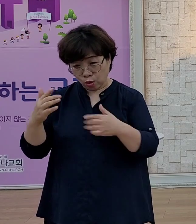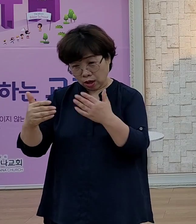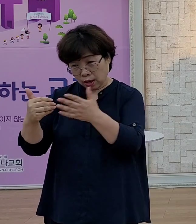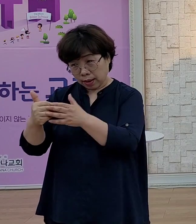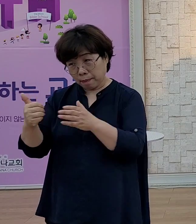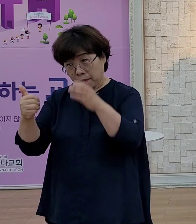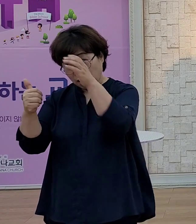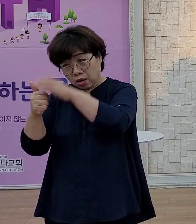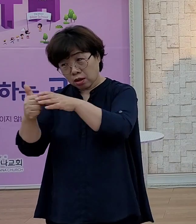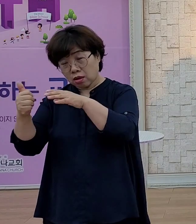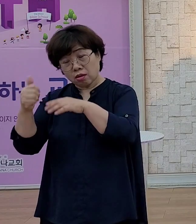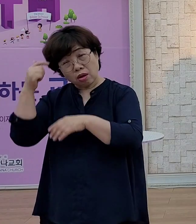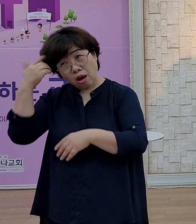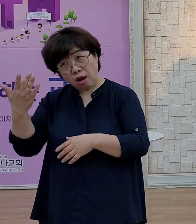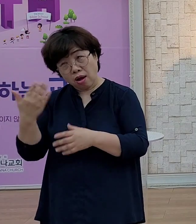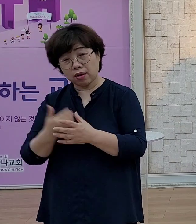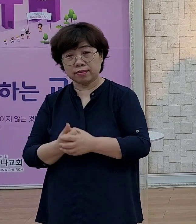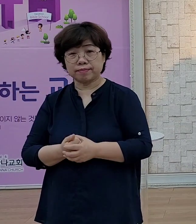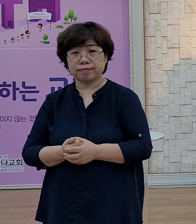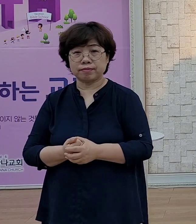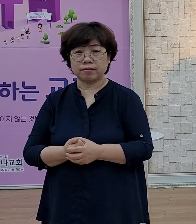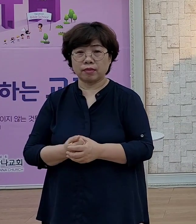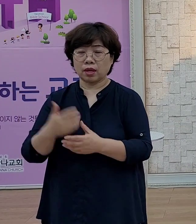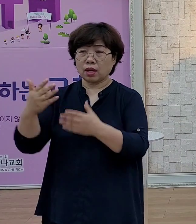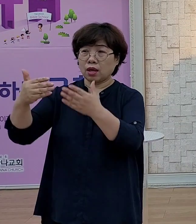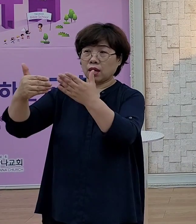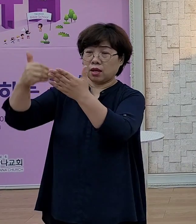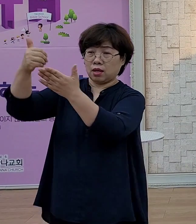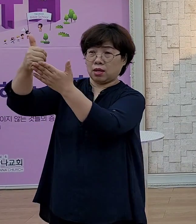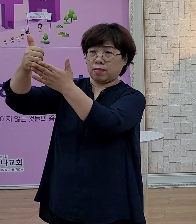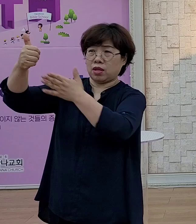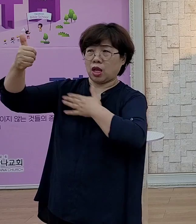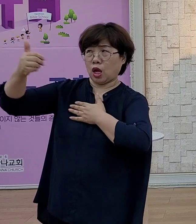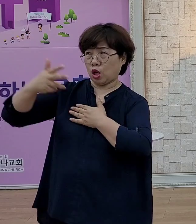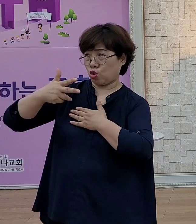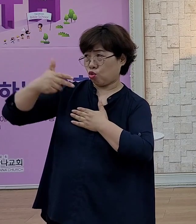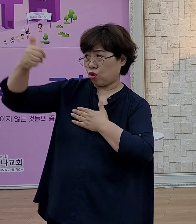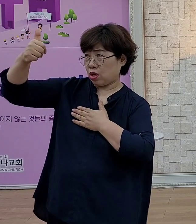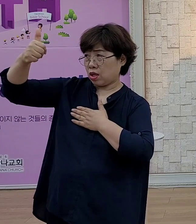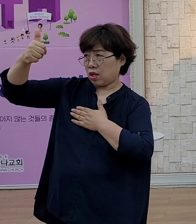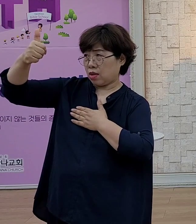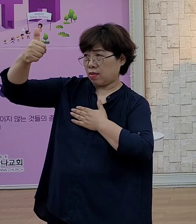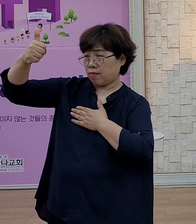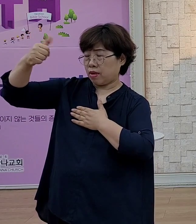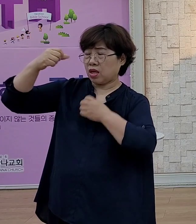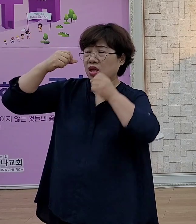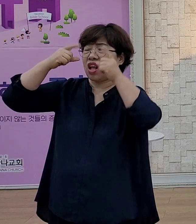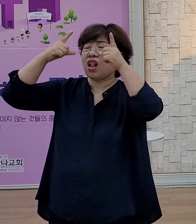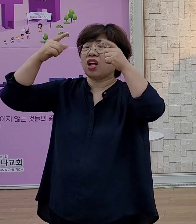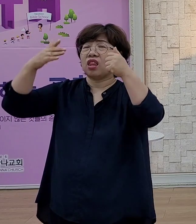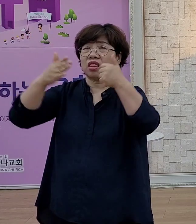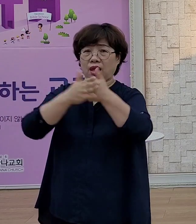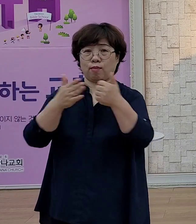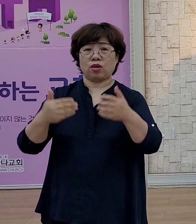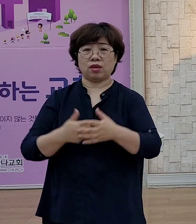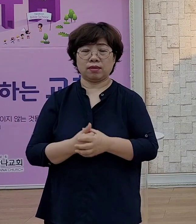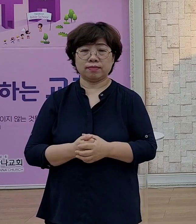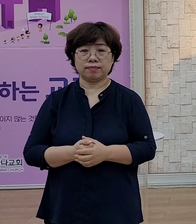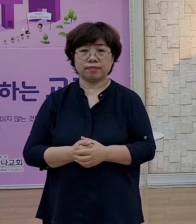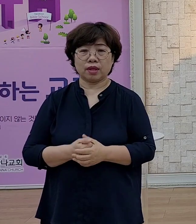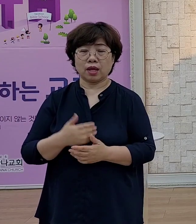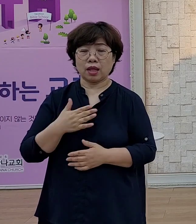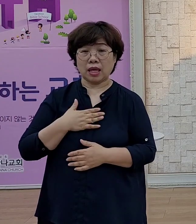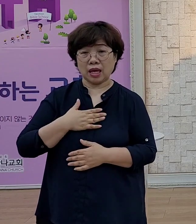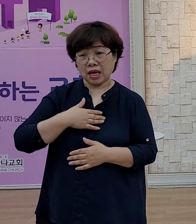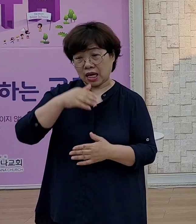하나님께 맡겼습니까? 그분이 나의 주인이심을 깨달았기 때문에.